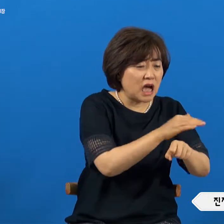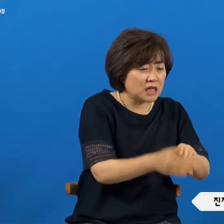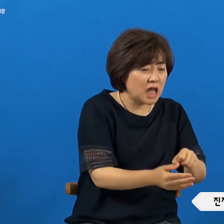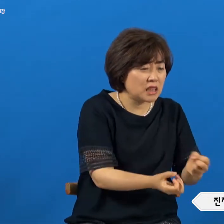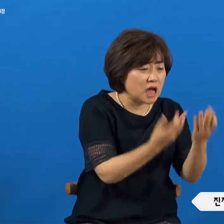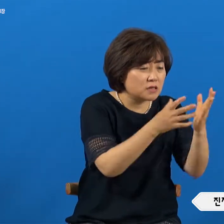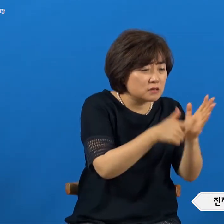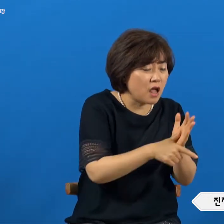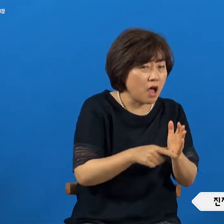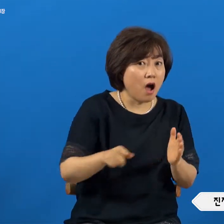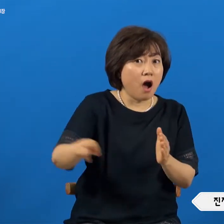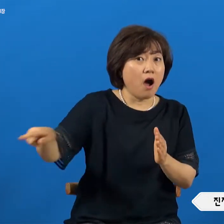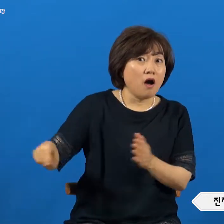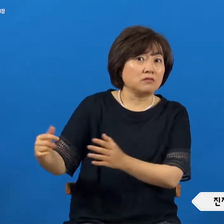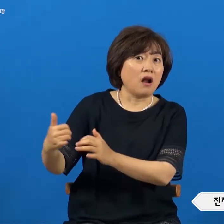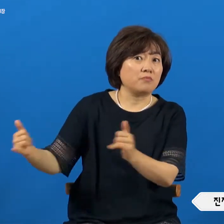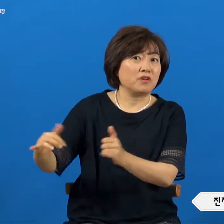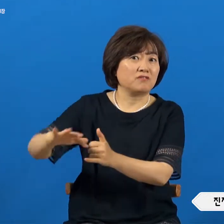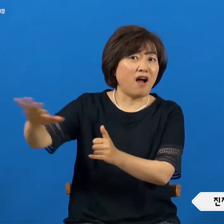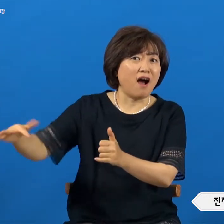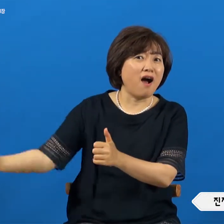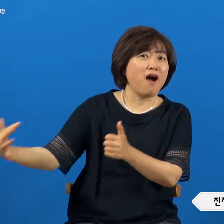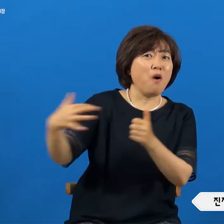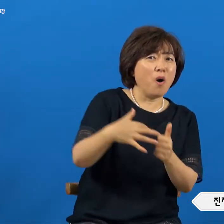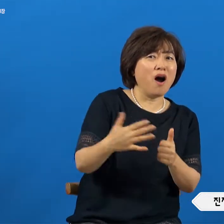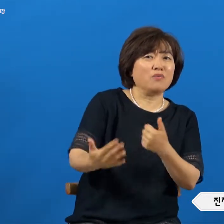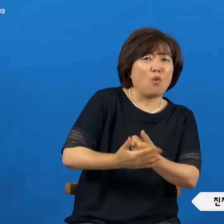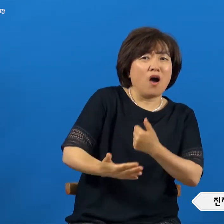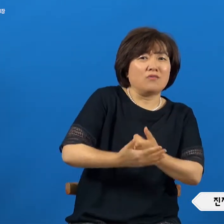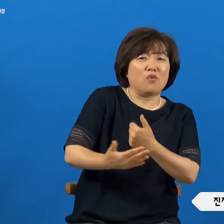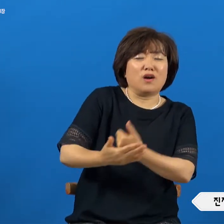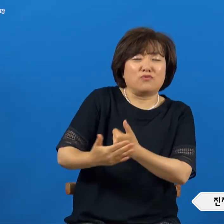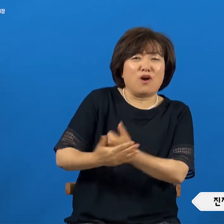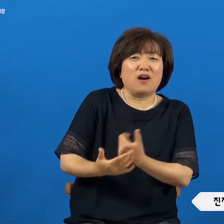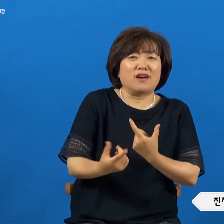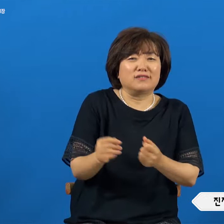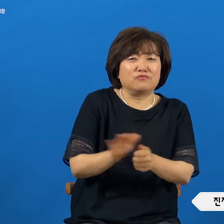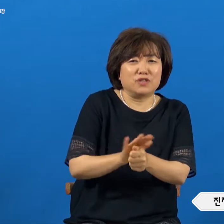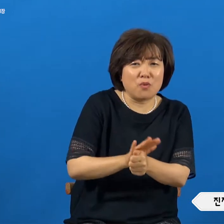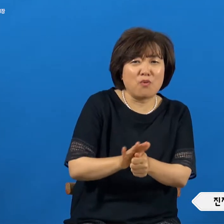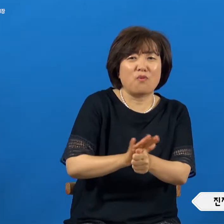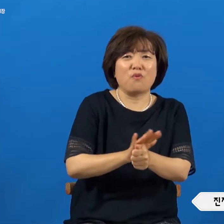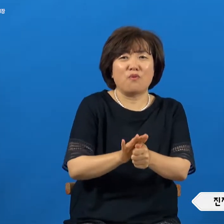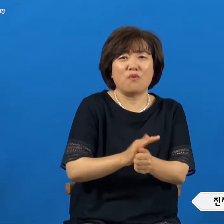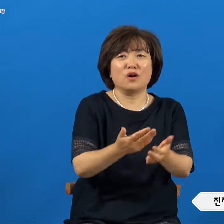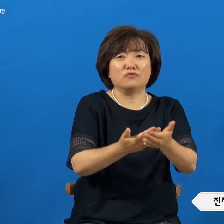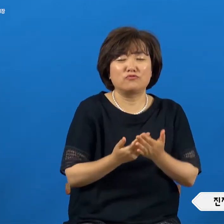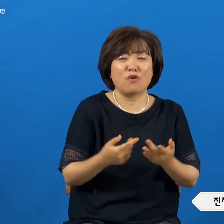나옵니다. 많은 것들을 같이 나오면서 어려운 시간을 믿음으로 위로